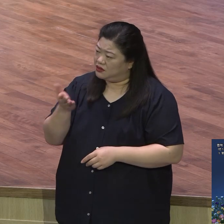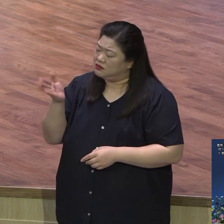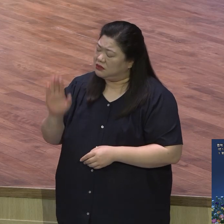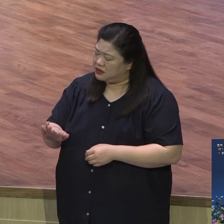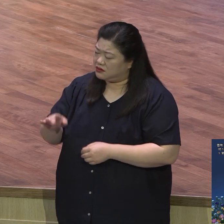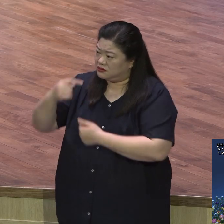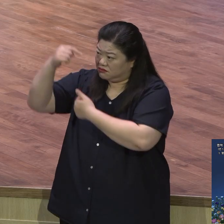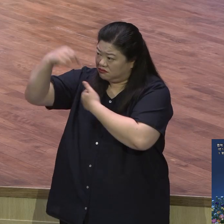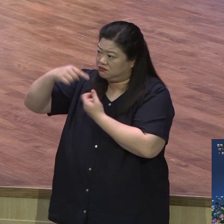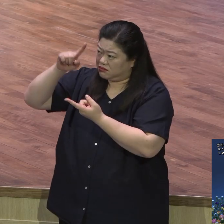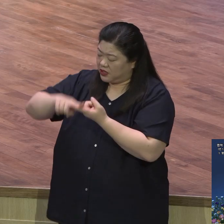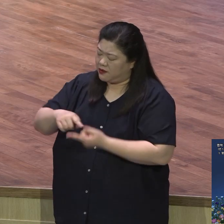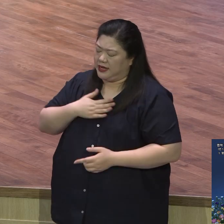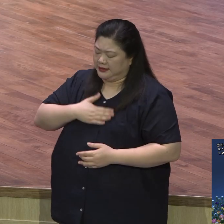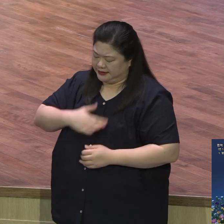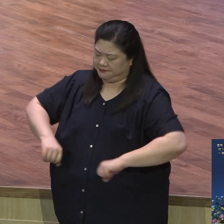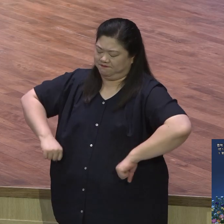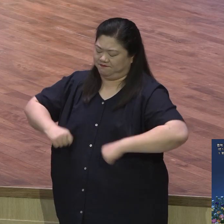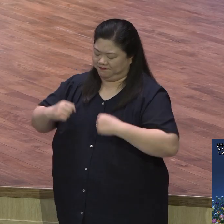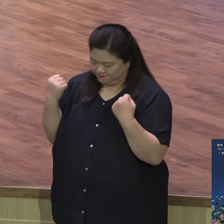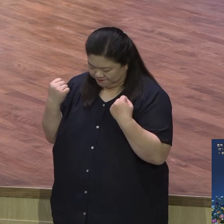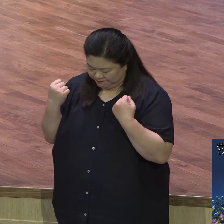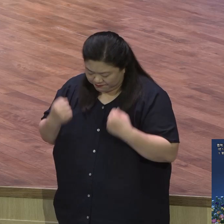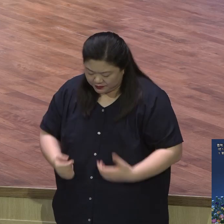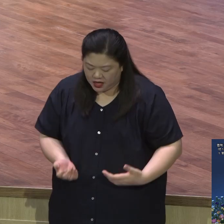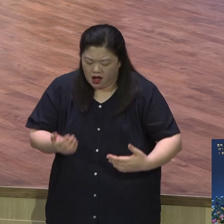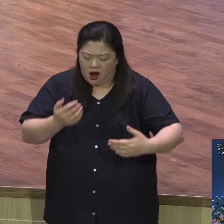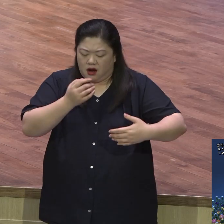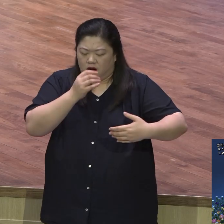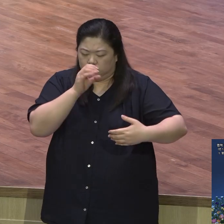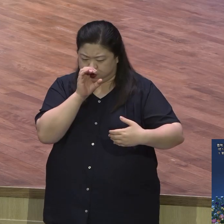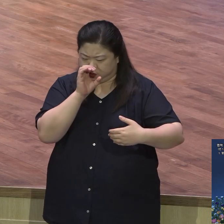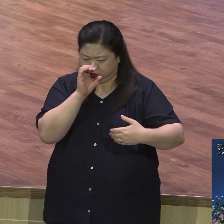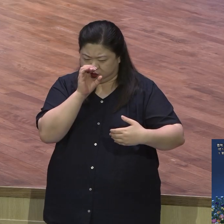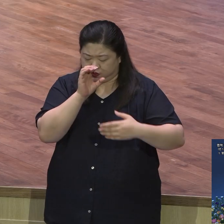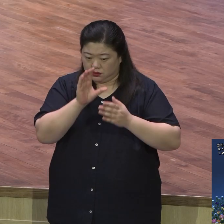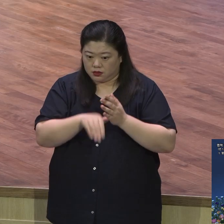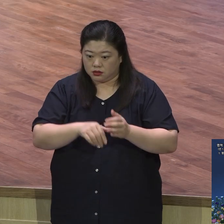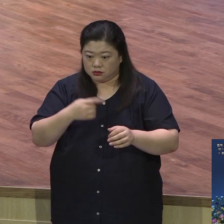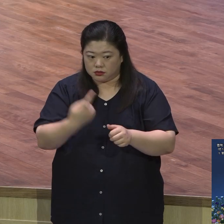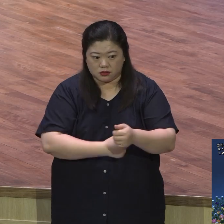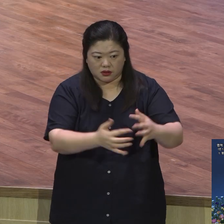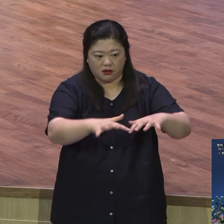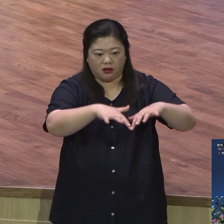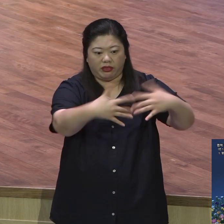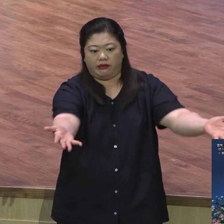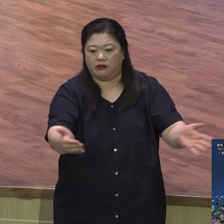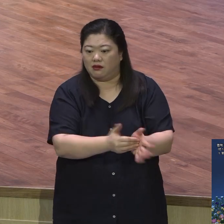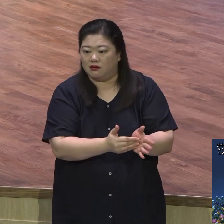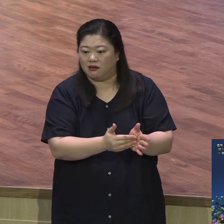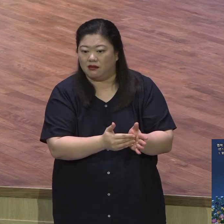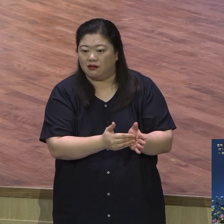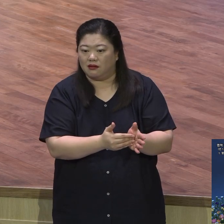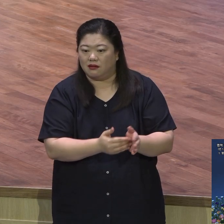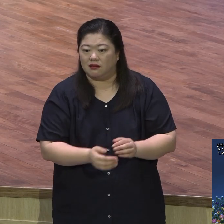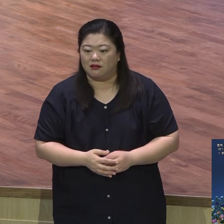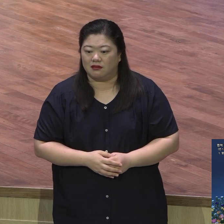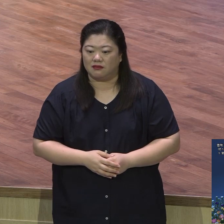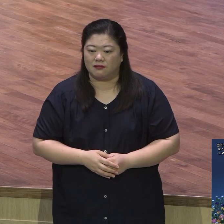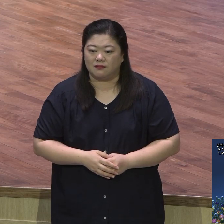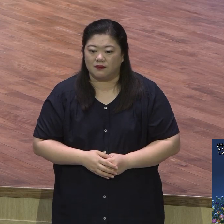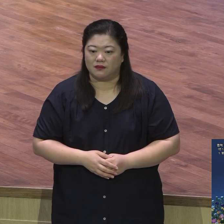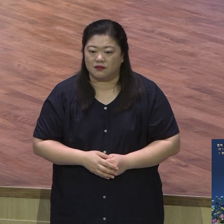실천이 승리라는 결과물을 남겼어요. 말씀 실천이 승리다. 그러니까 말씀 그대로 이해가